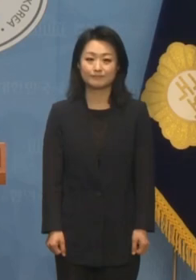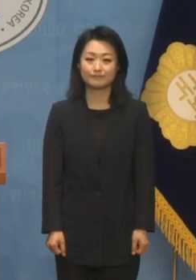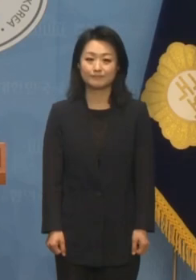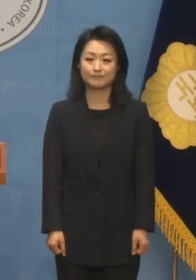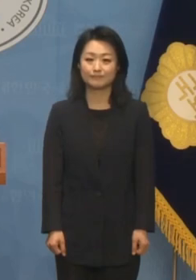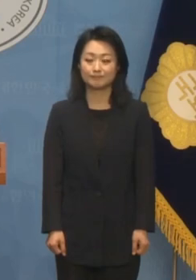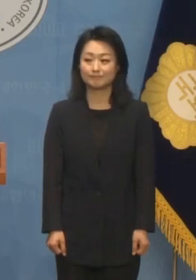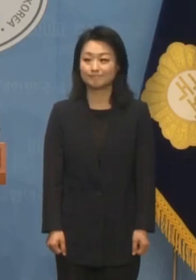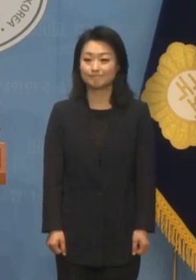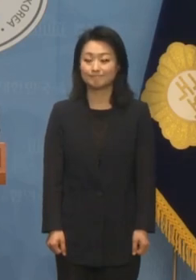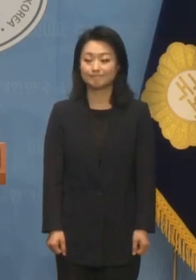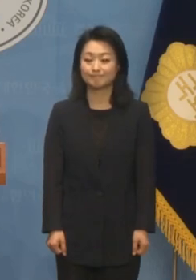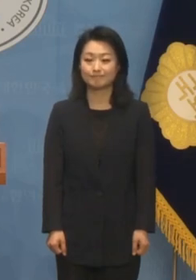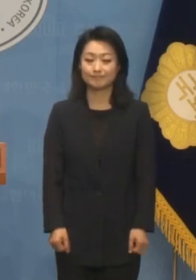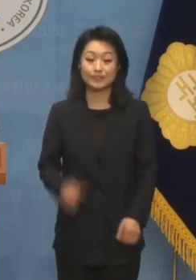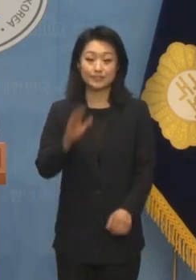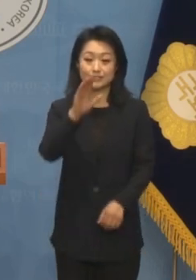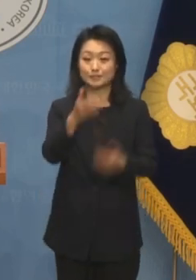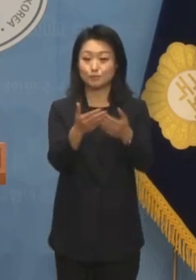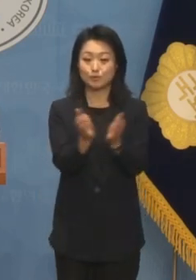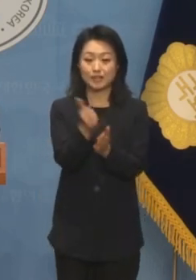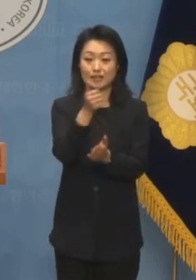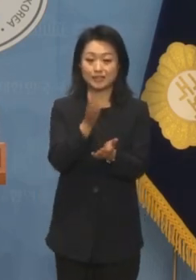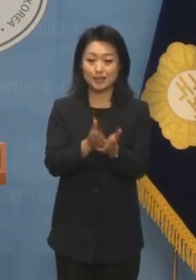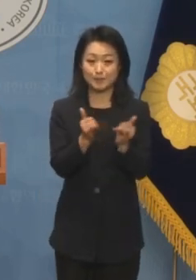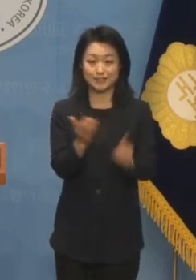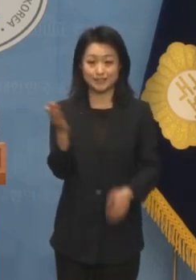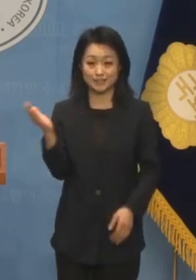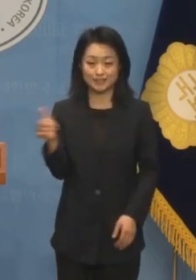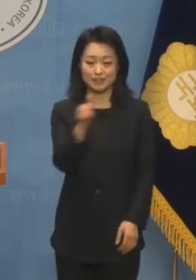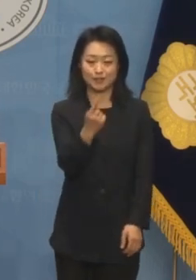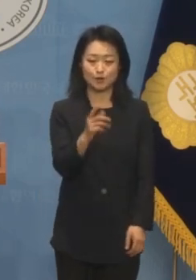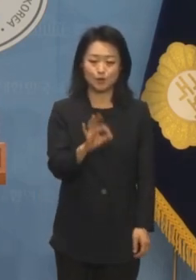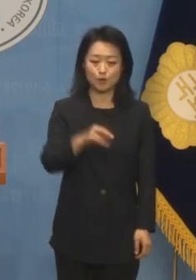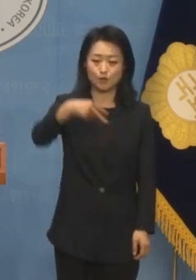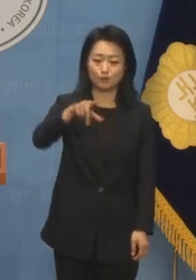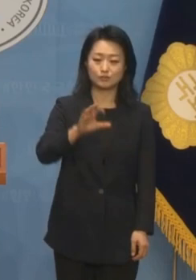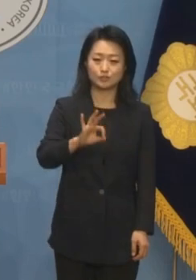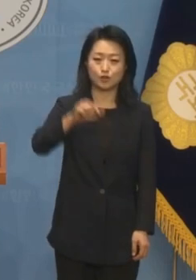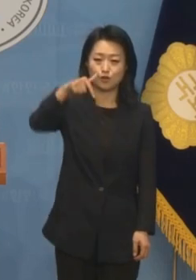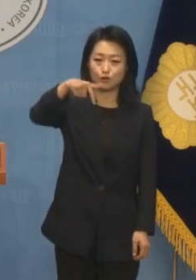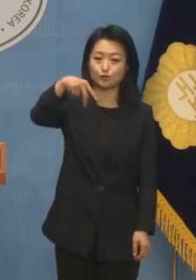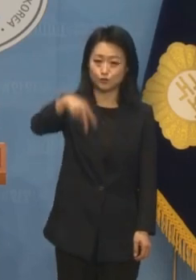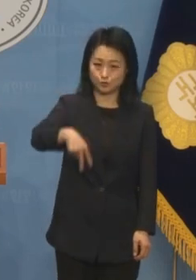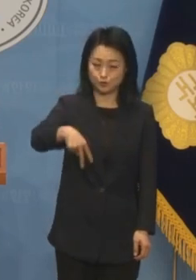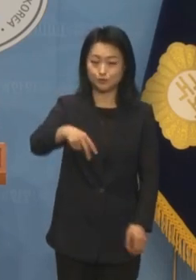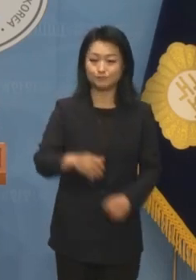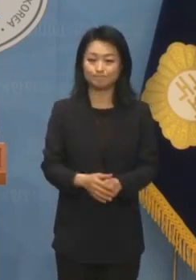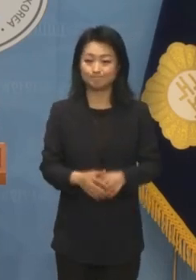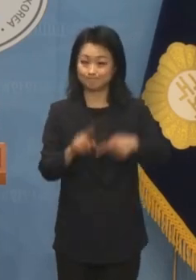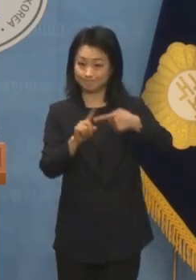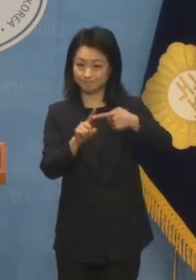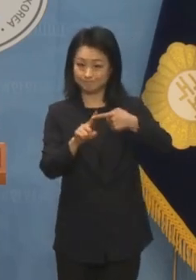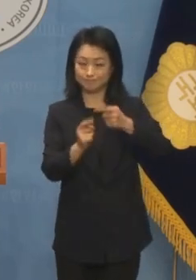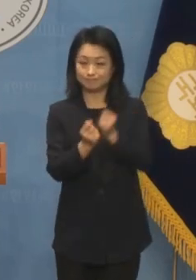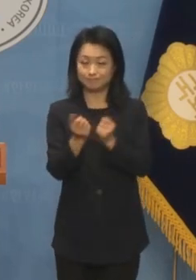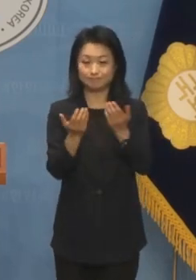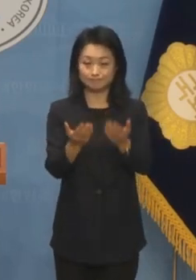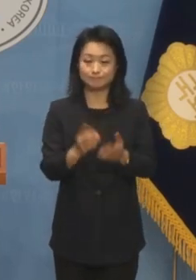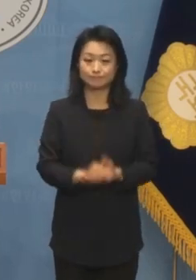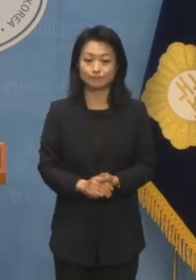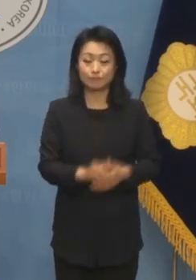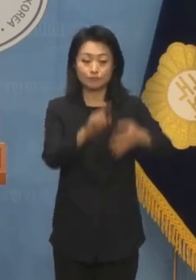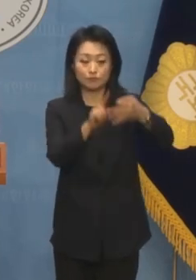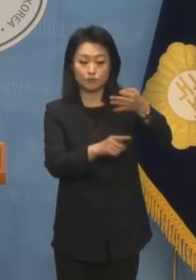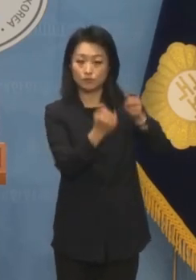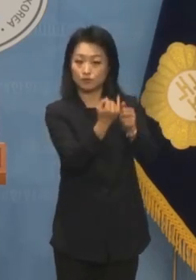예, 시작하겠습니다. 진보당 대변인 홍성규입니다. 오늘 두 가지 말씀 드리겠습니다. 첫 번째입니다.